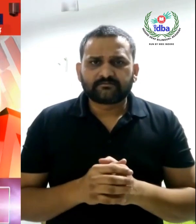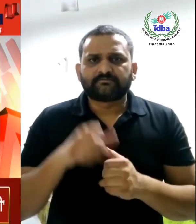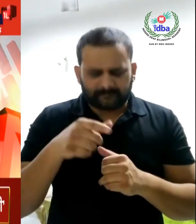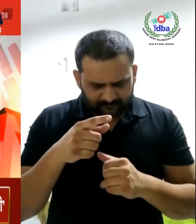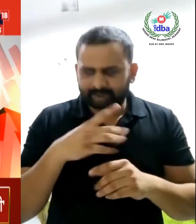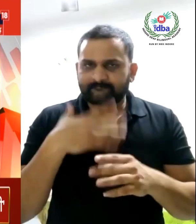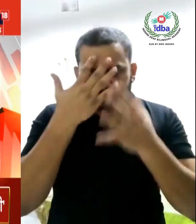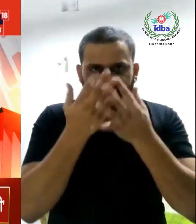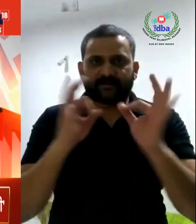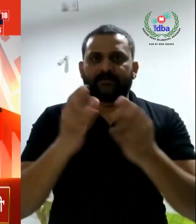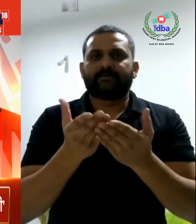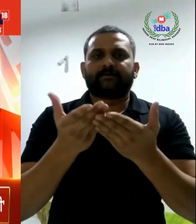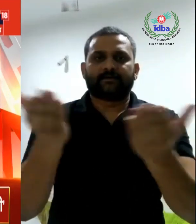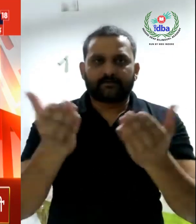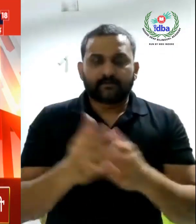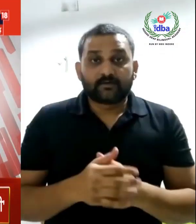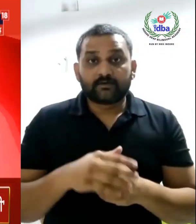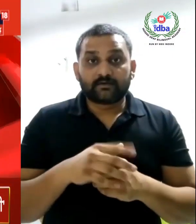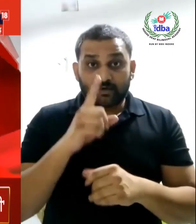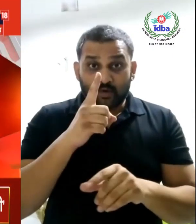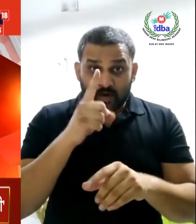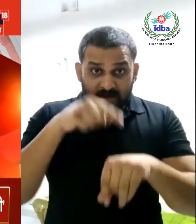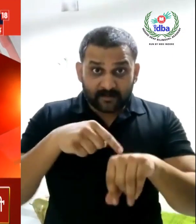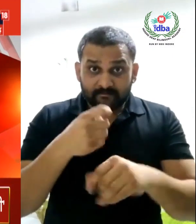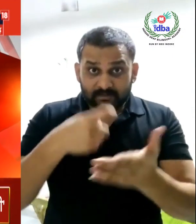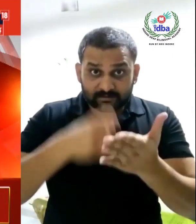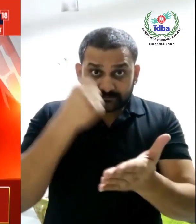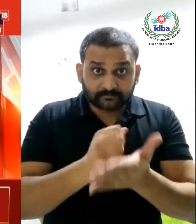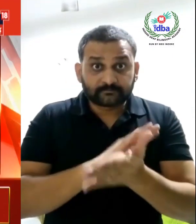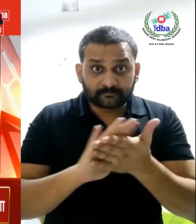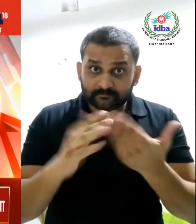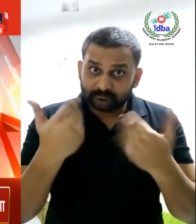इससे हमने मुक्त कर दिया है। अब एक बार रिन्यूअल करा लिया